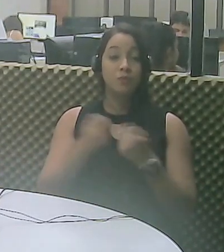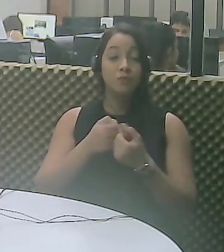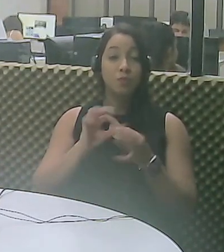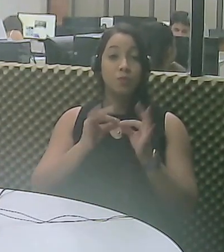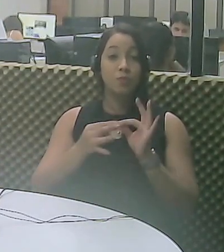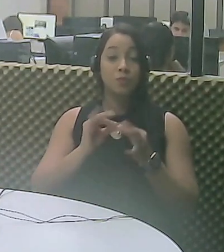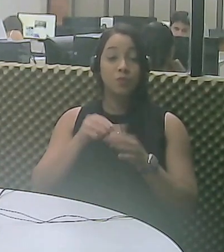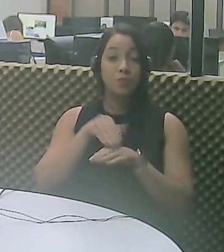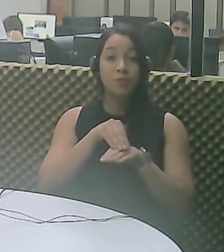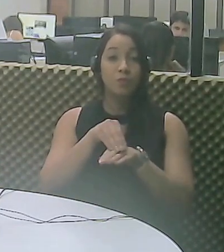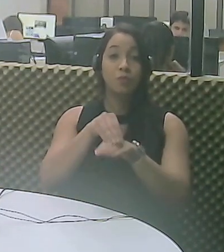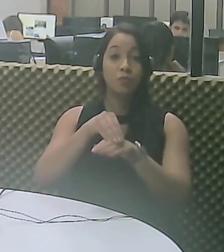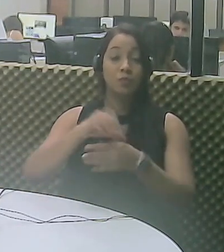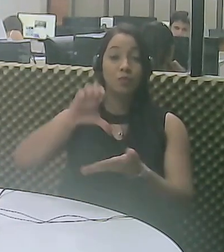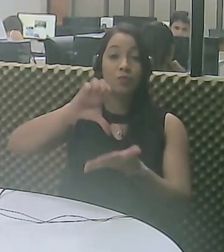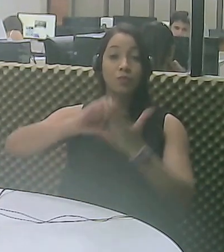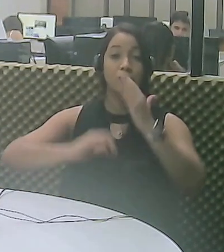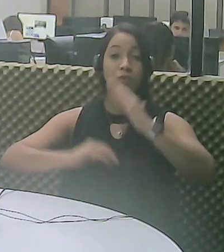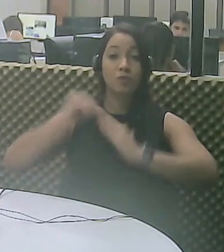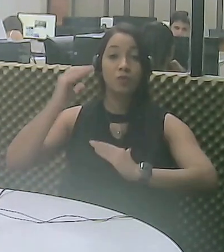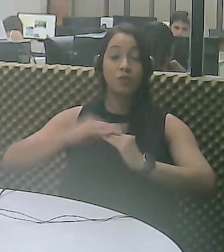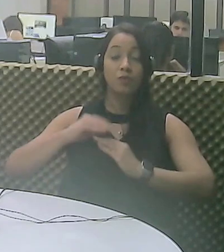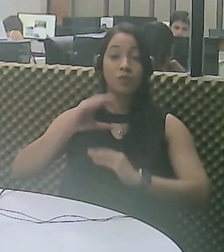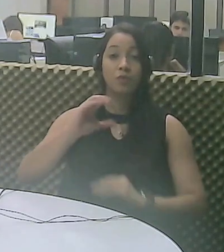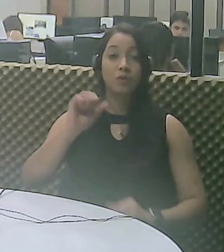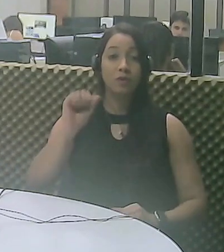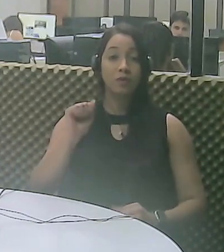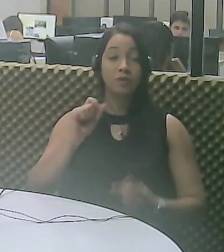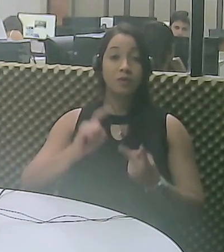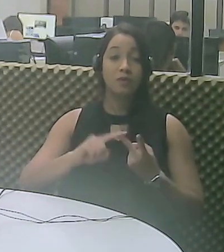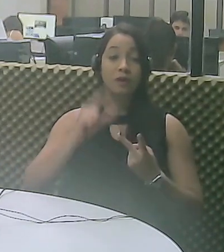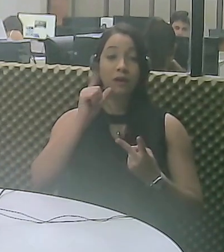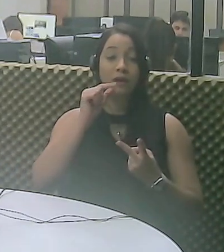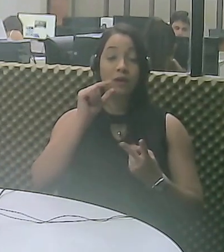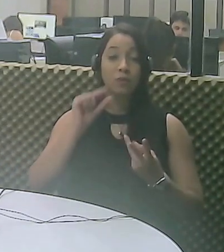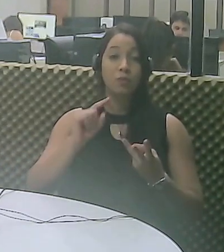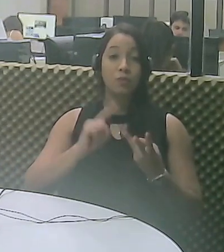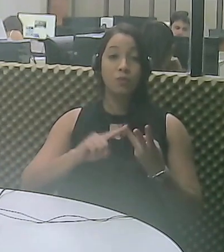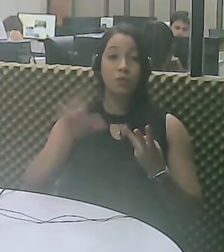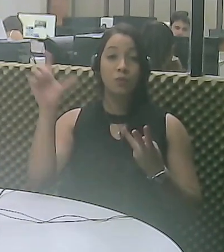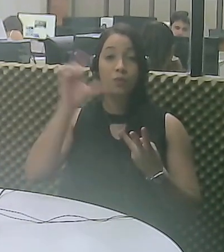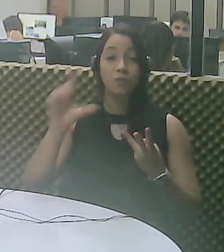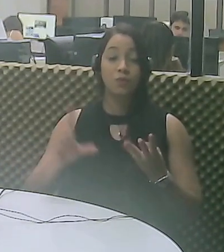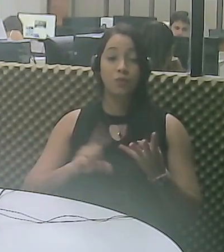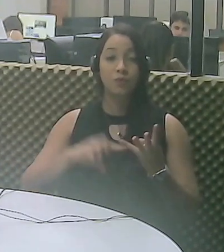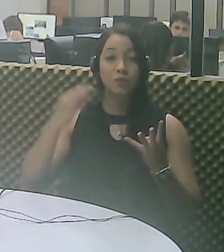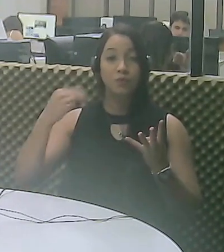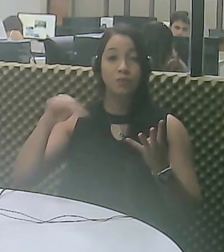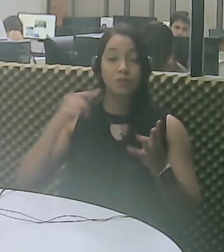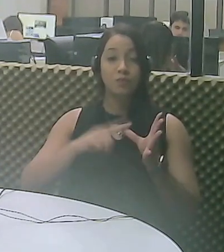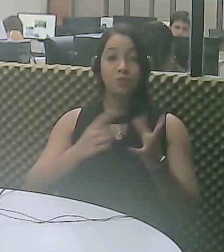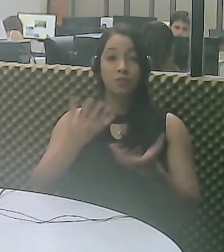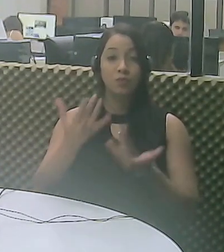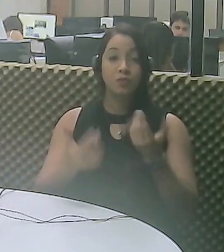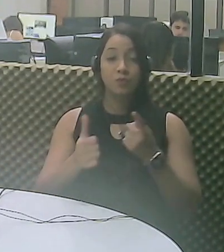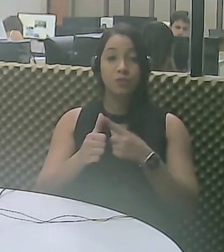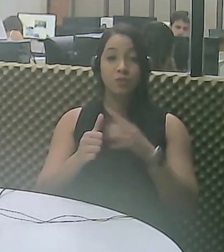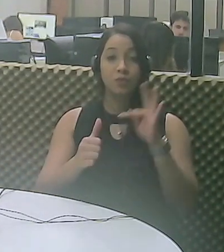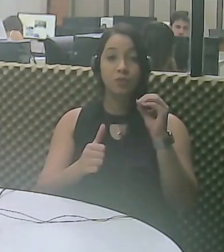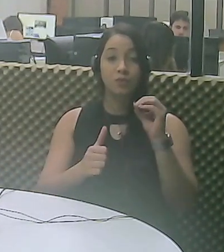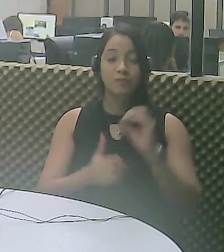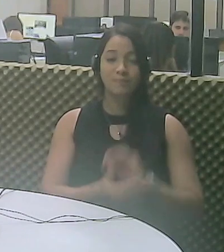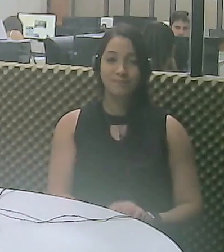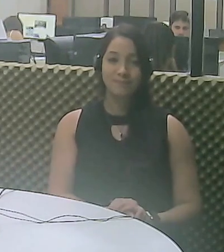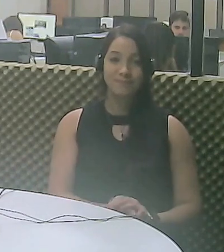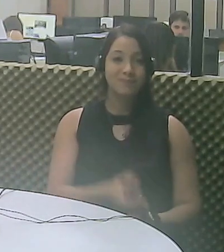Itinerante e nos centros profissionalizantes Campo Alegre, Lagoinha, Luizote, Morumbi, Planalto e